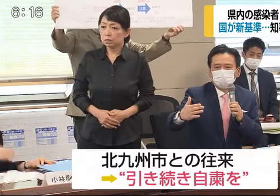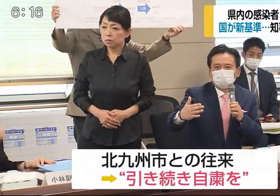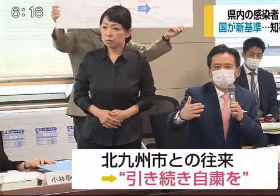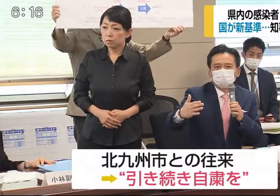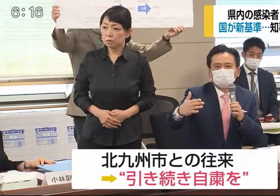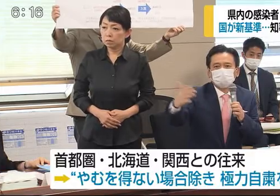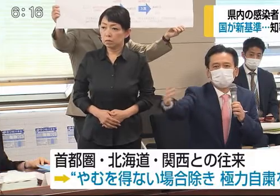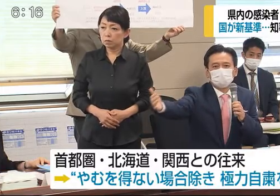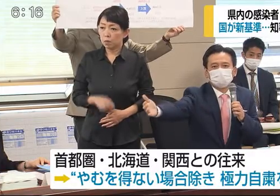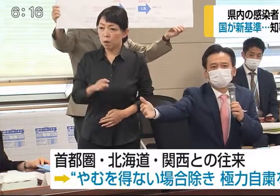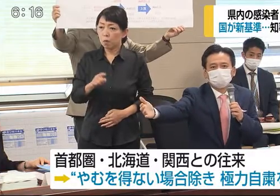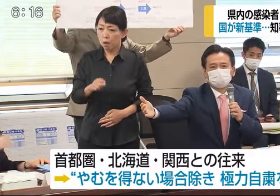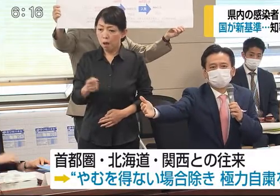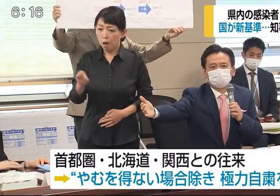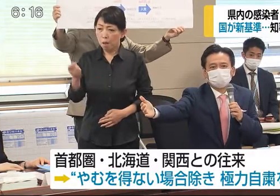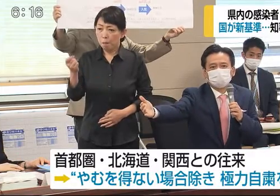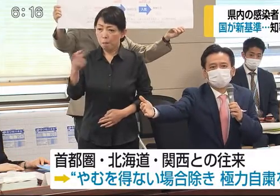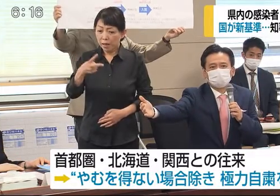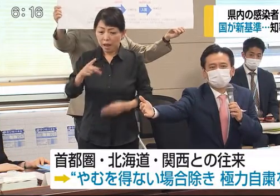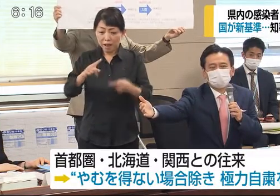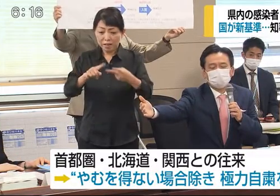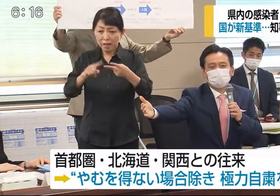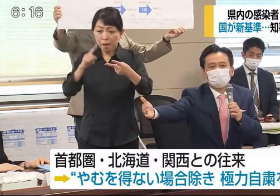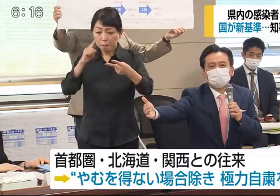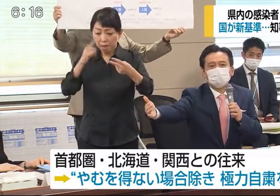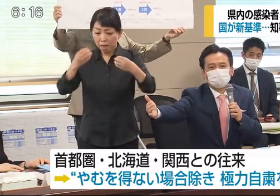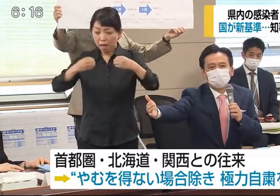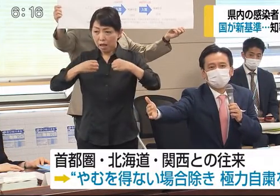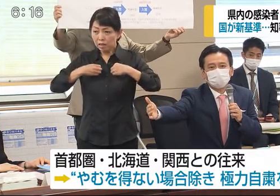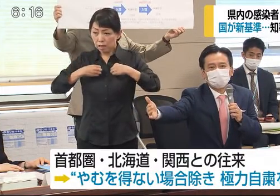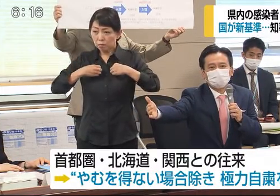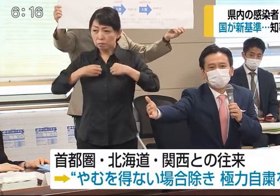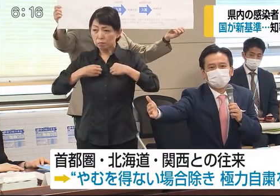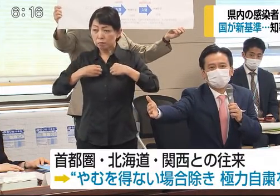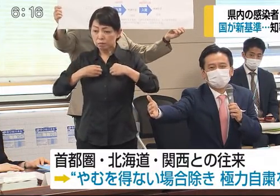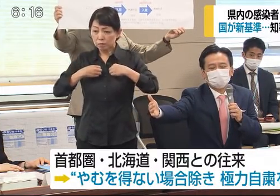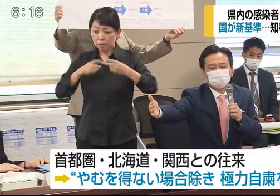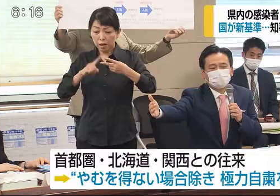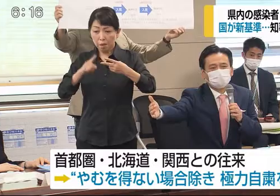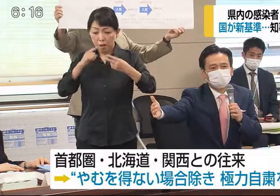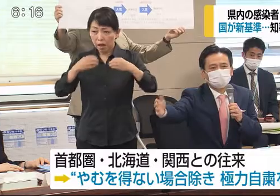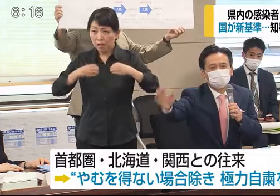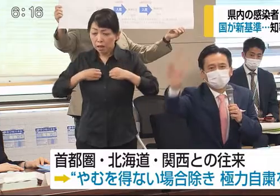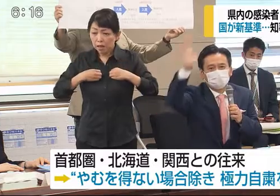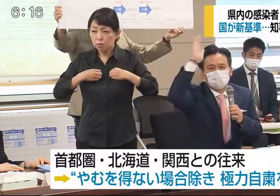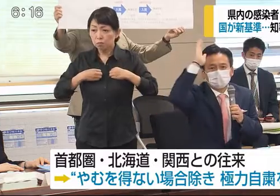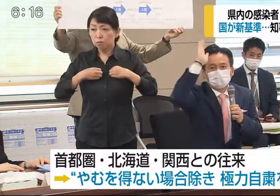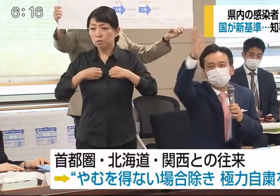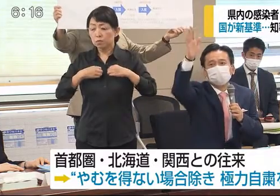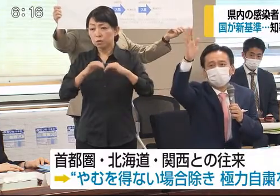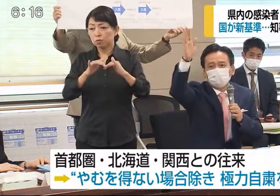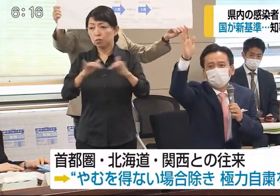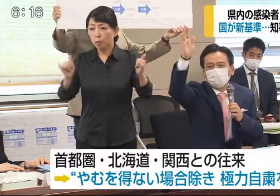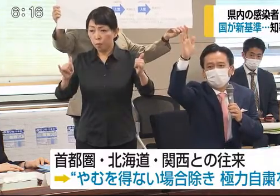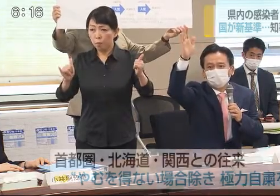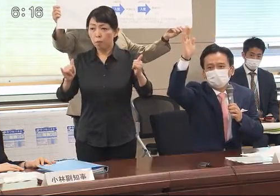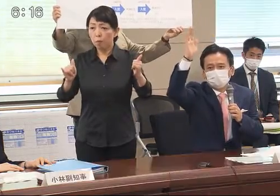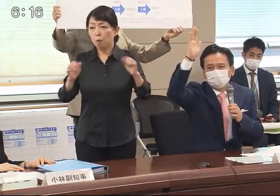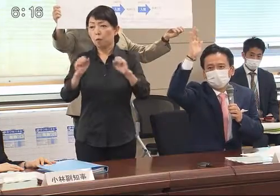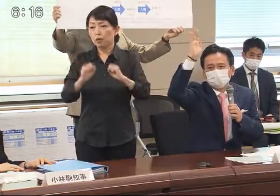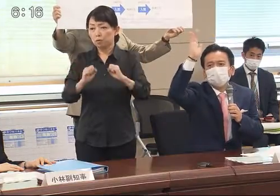を。首都圏、北海道、関西にはやむを得ない場合を除き、極力自粛を呼びかけています。